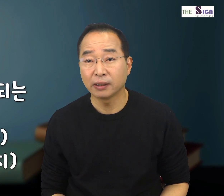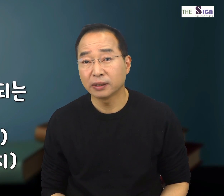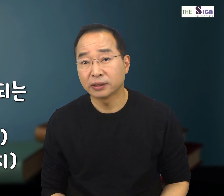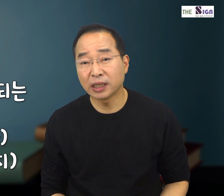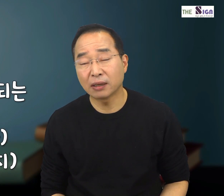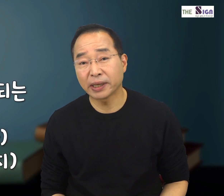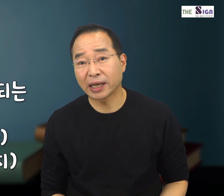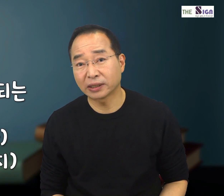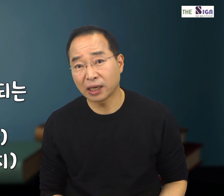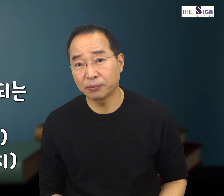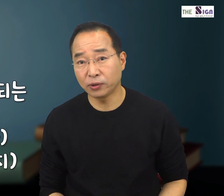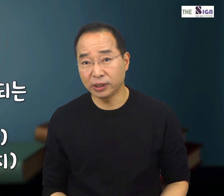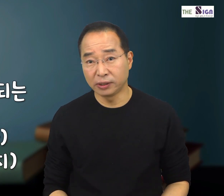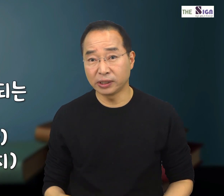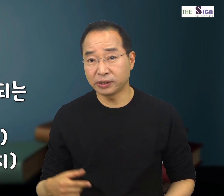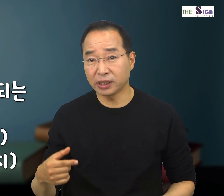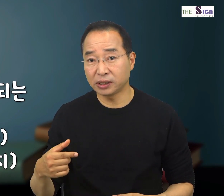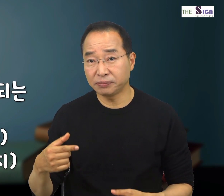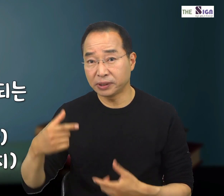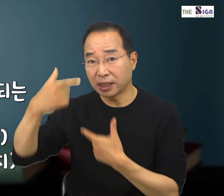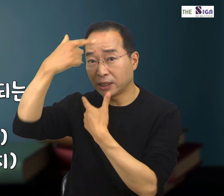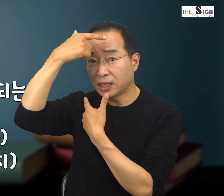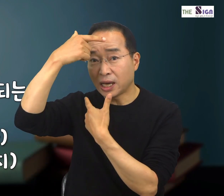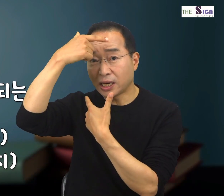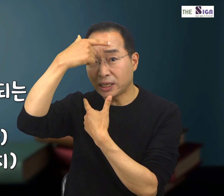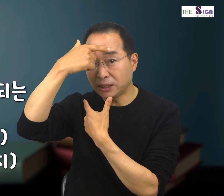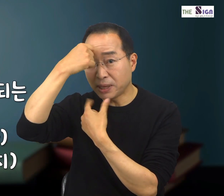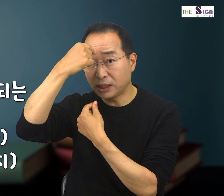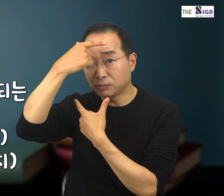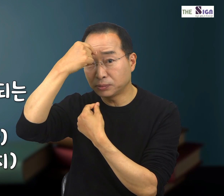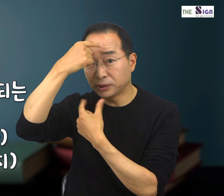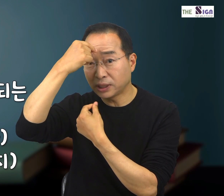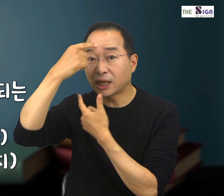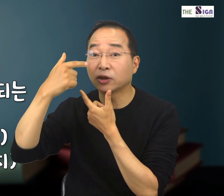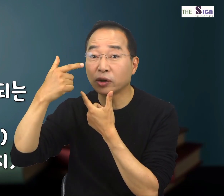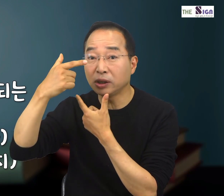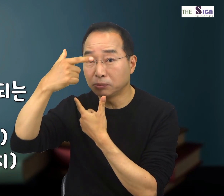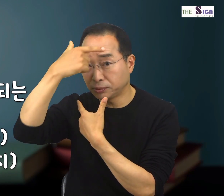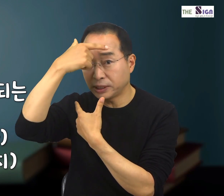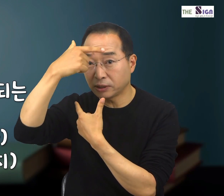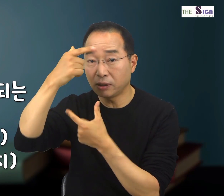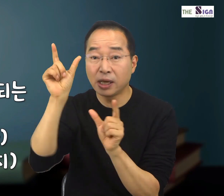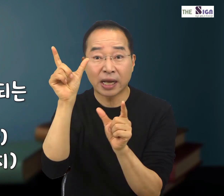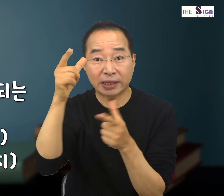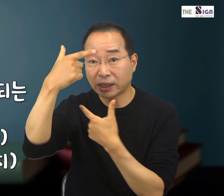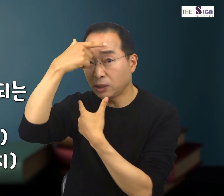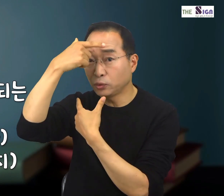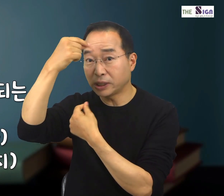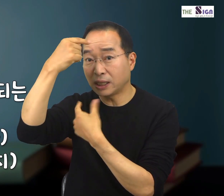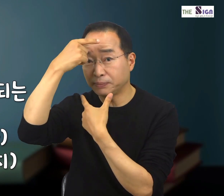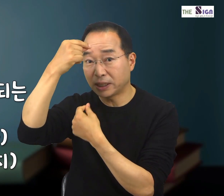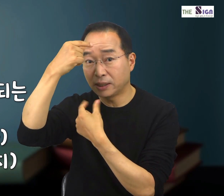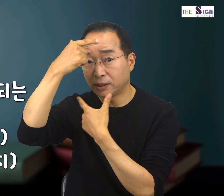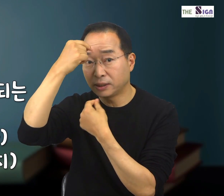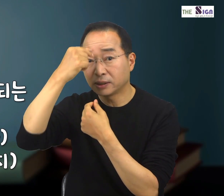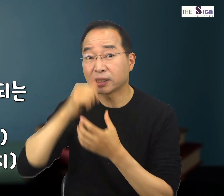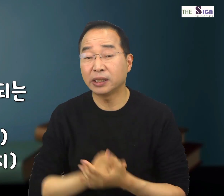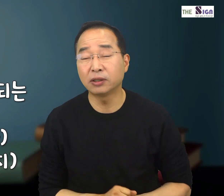그 다음에 같다라는 표현이 이렇게 쓸 때 있습니다. 하나는 이마에 있는 부분, 하나는 턱 있는 부분에서 같다는 동작을 합니다. 자,